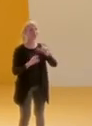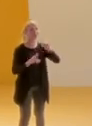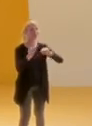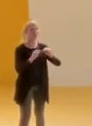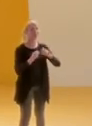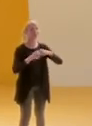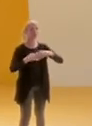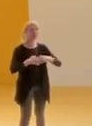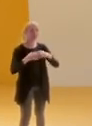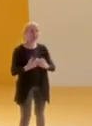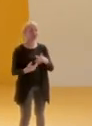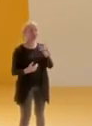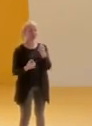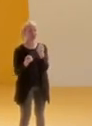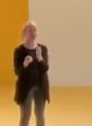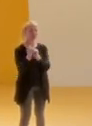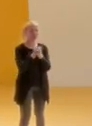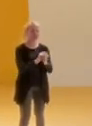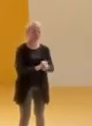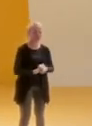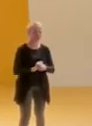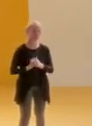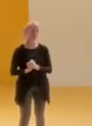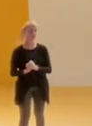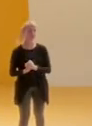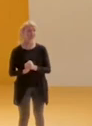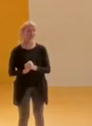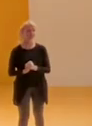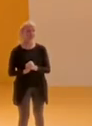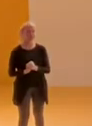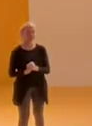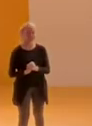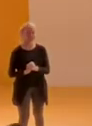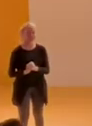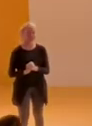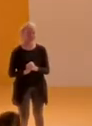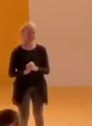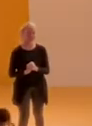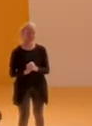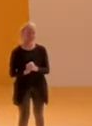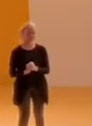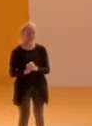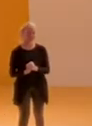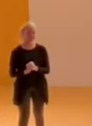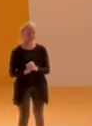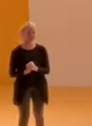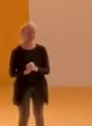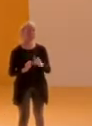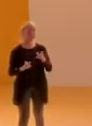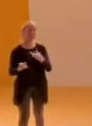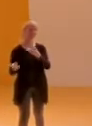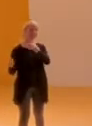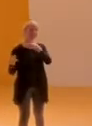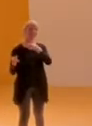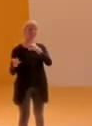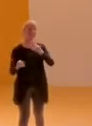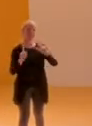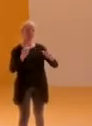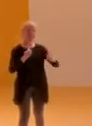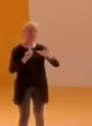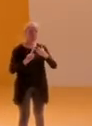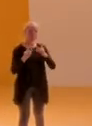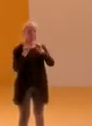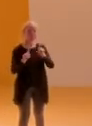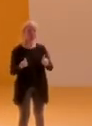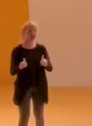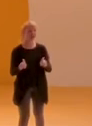jak się modele trochę komplikuje to zawsze ktoś może twierdzić że coś z nimi jest nie tak No i przejdźmy do naszej prawdy trzeciej Na